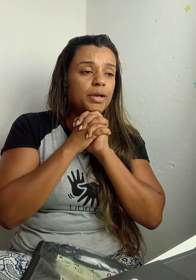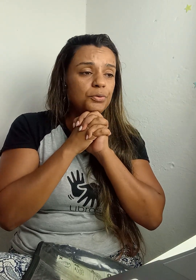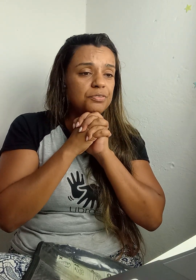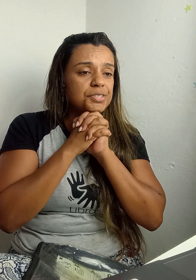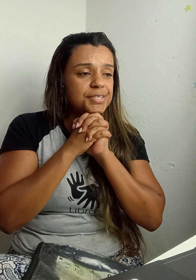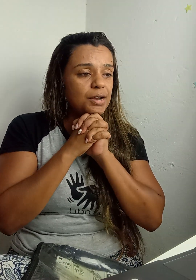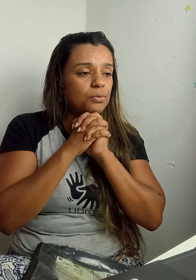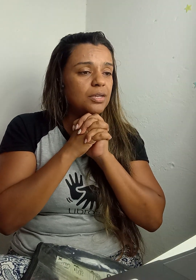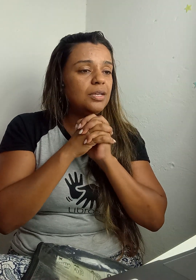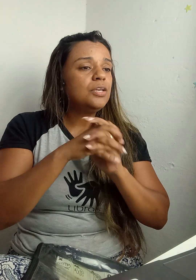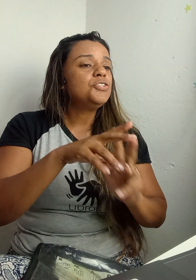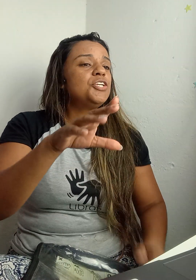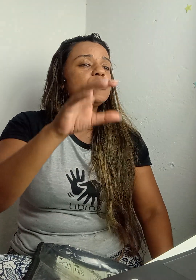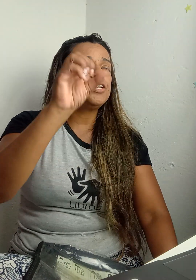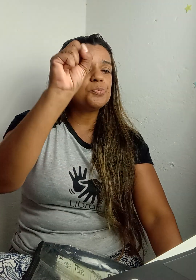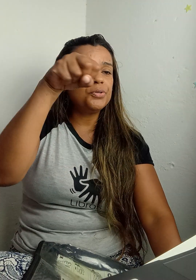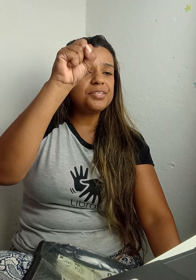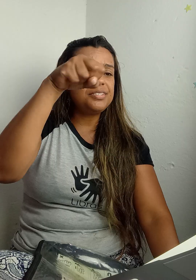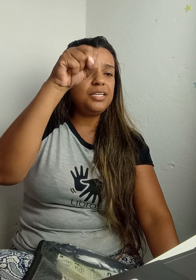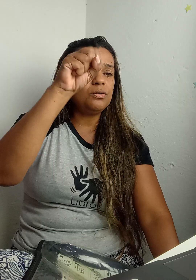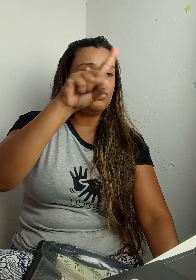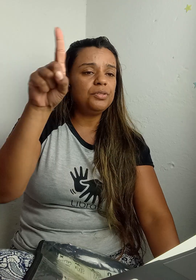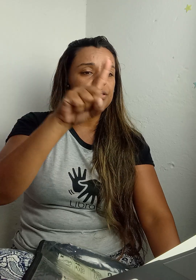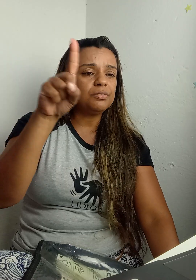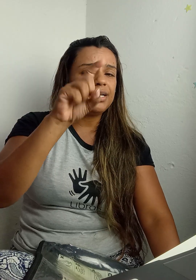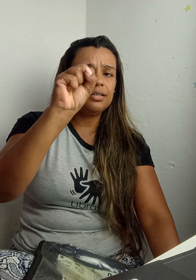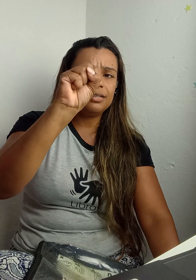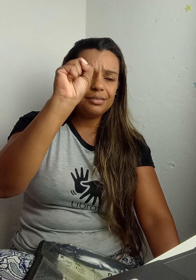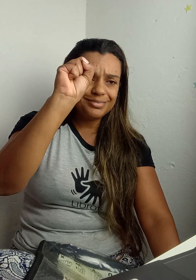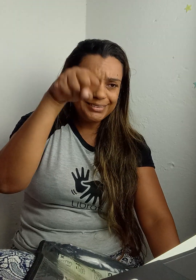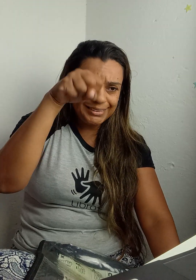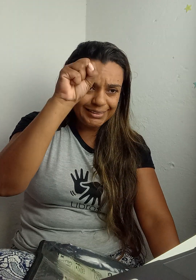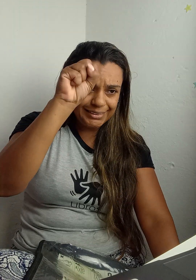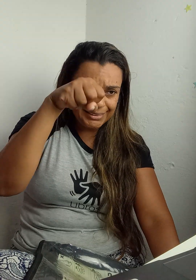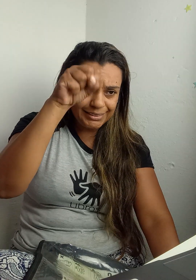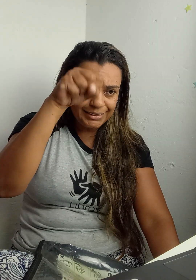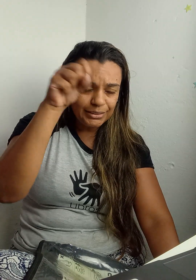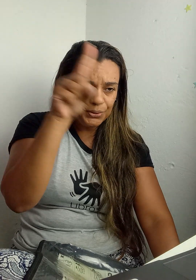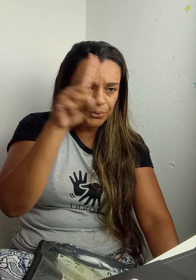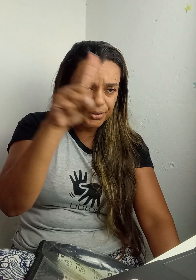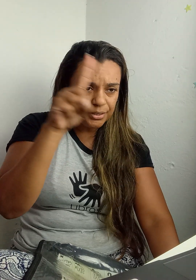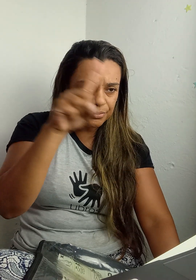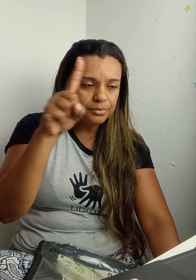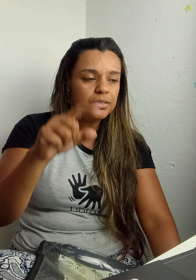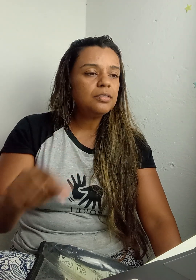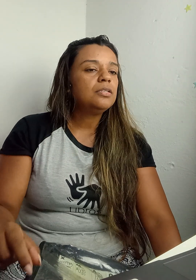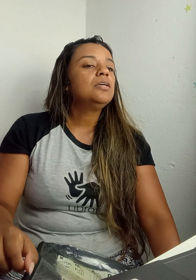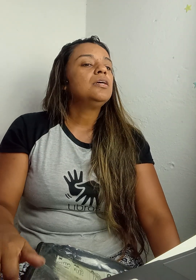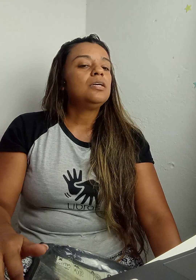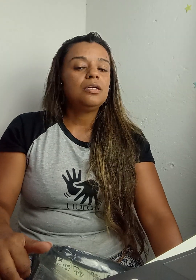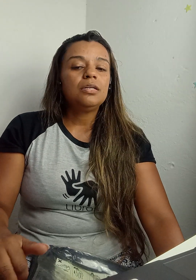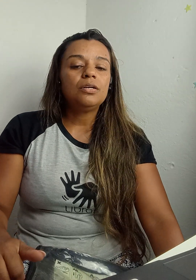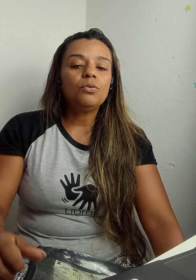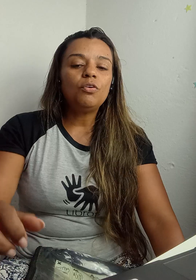é universal? Gente, só responda sim ou não, tá? Sim ou não. O